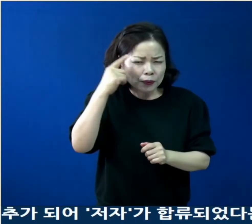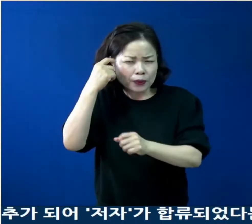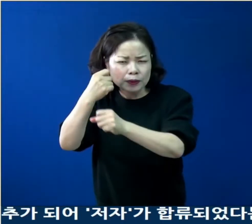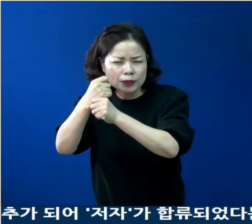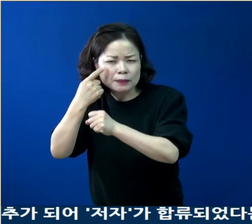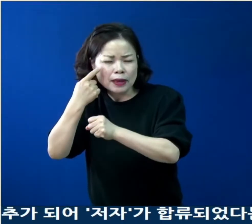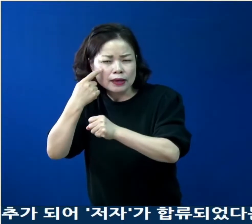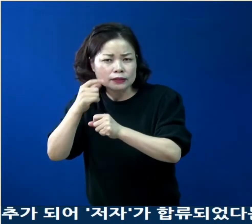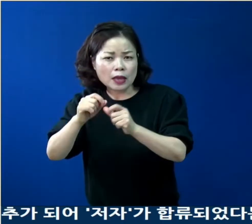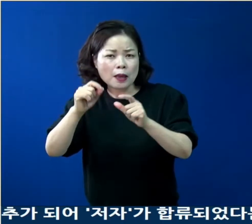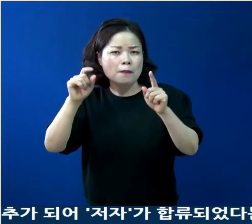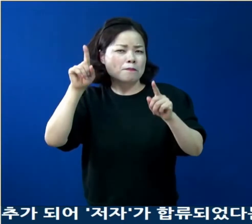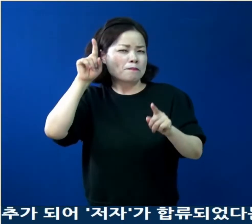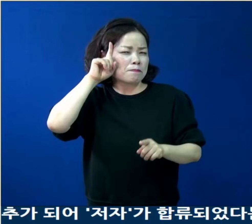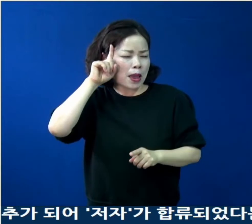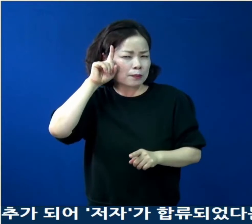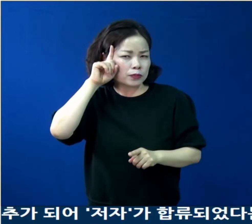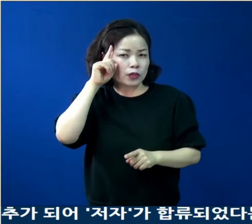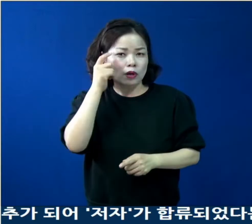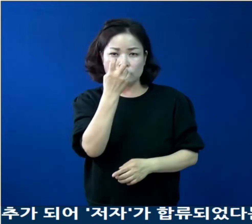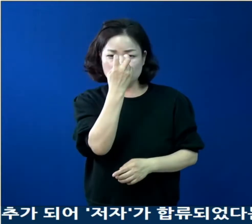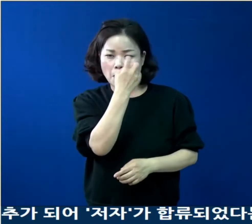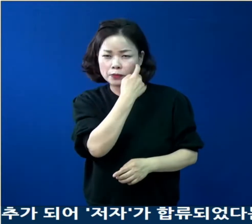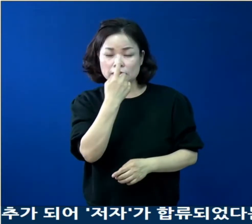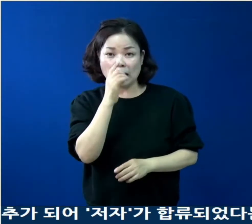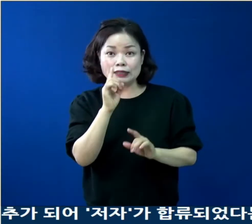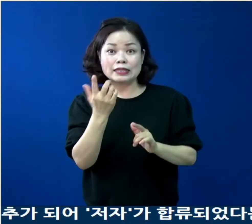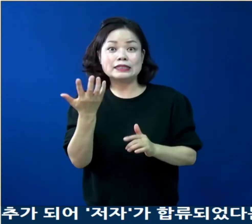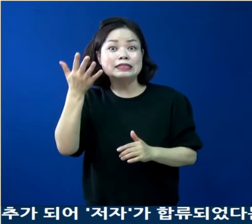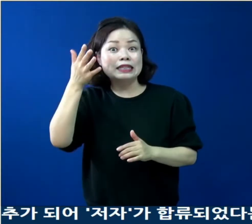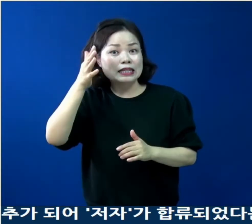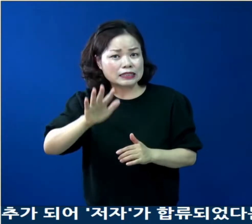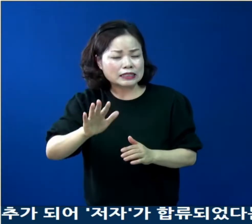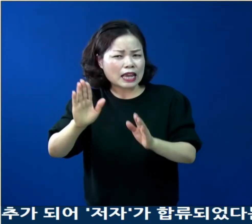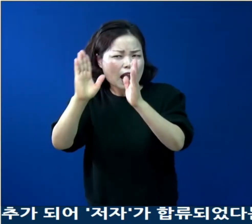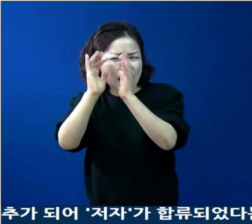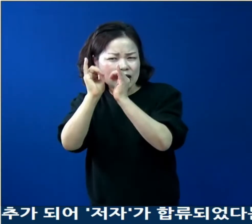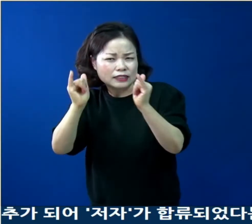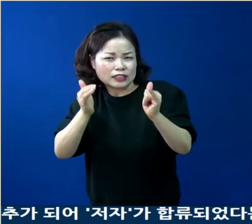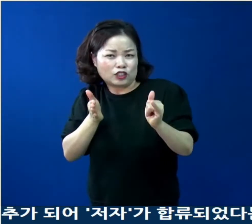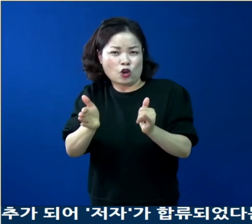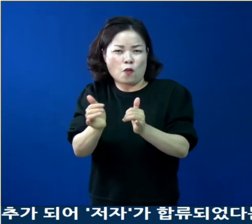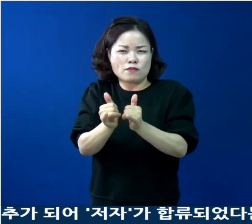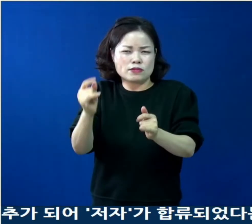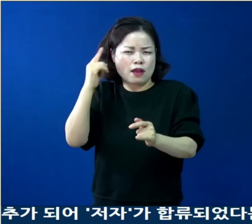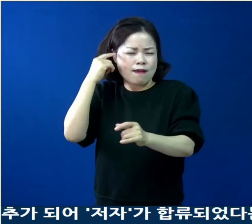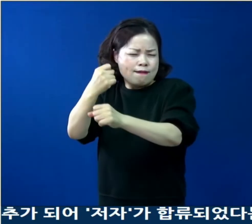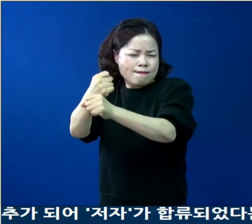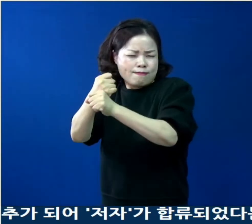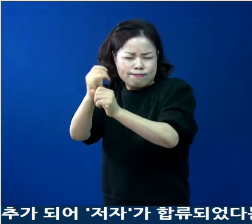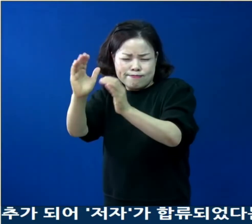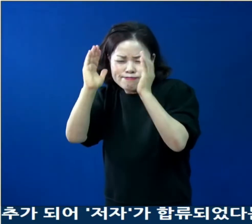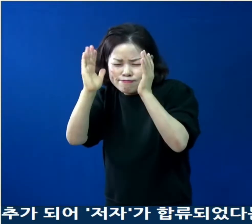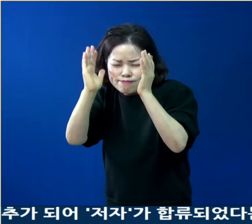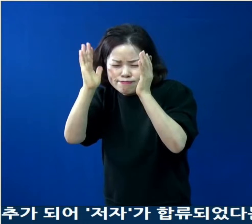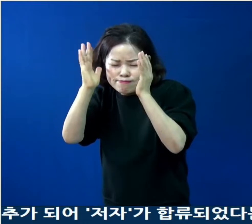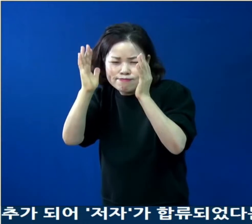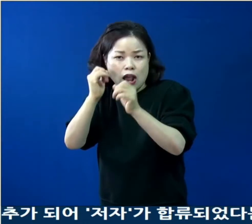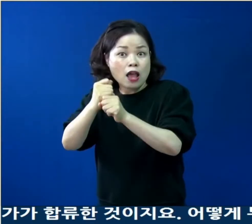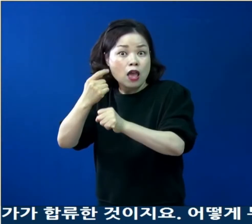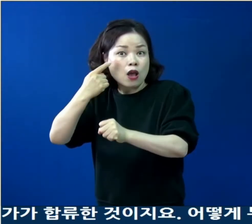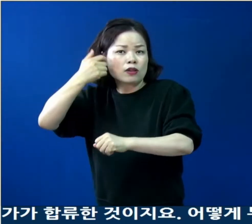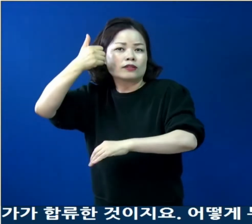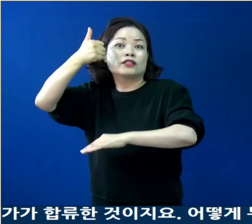이것은 100% 검증이 될 수 없는 일입니다. 이것은 이제 학자들이, 전문가들이 열심히 노력하다가 그 노력의